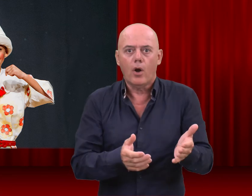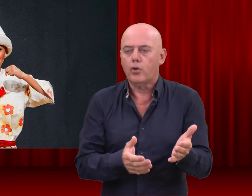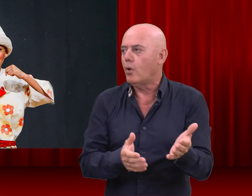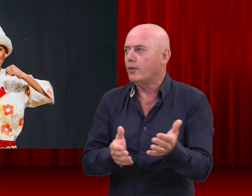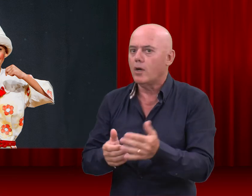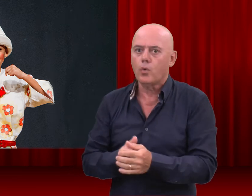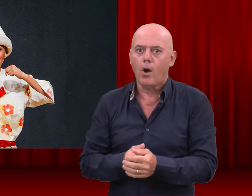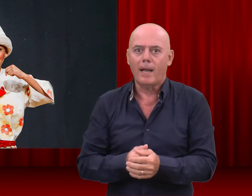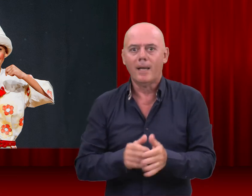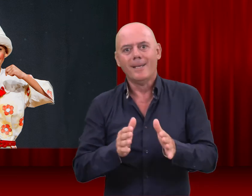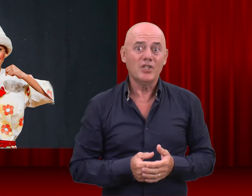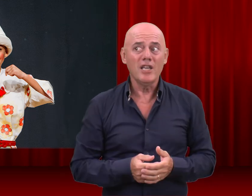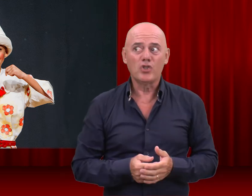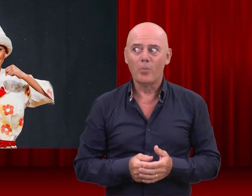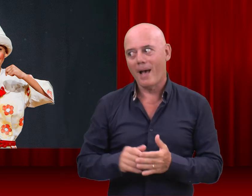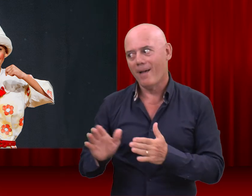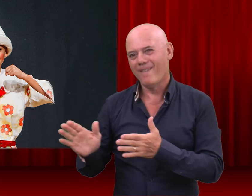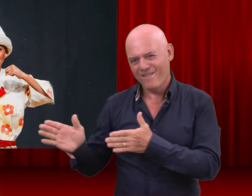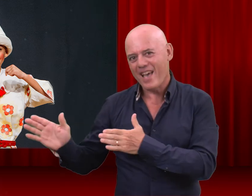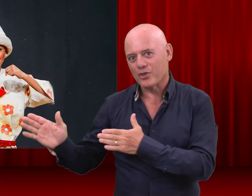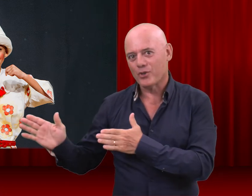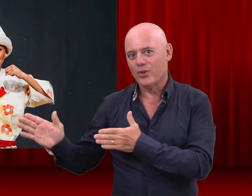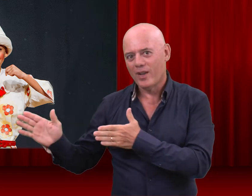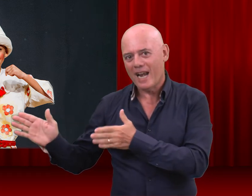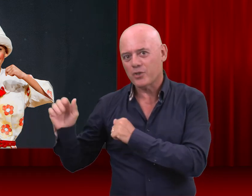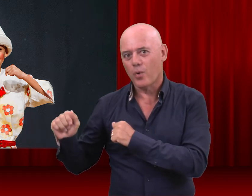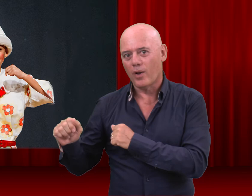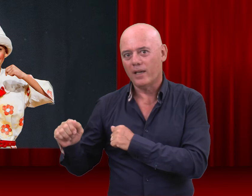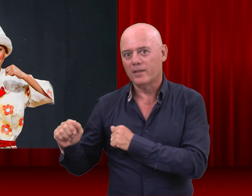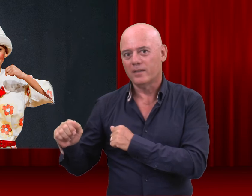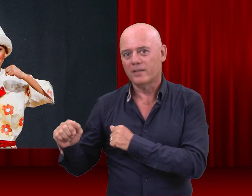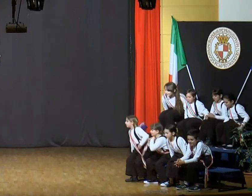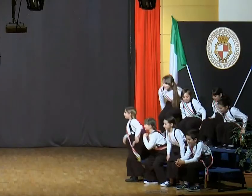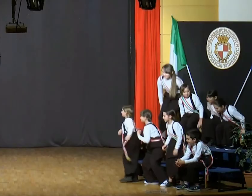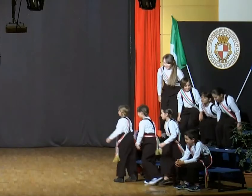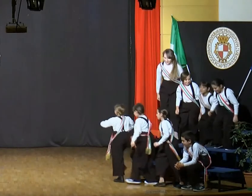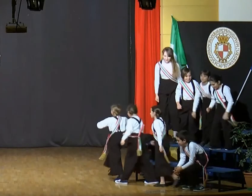nuovi Pinocchio andò a scuola. Sì, insomma, verso la scuola.